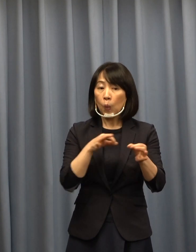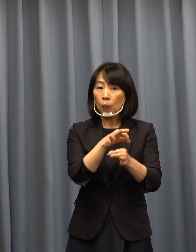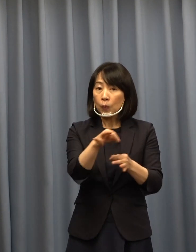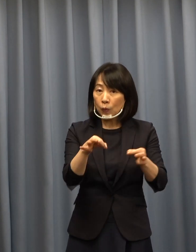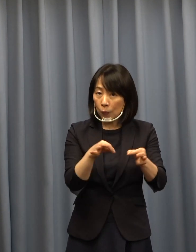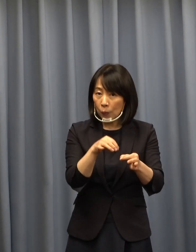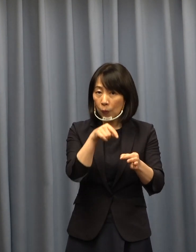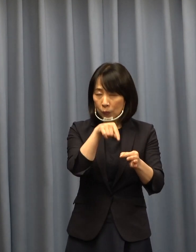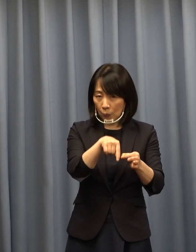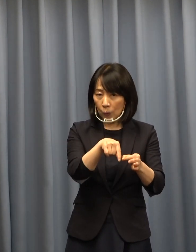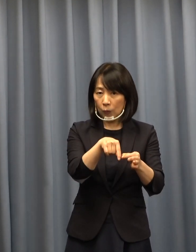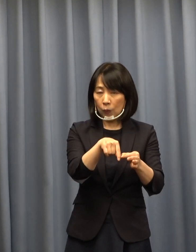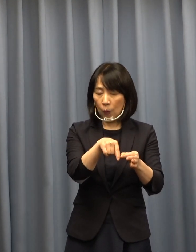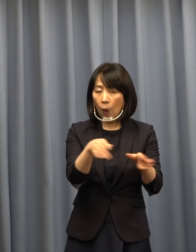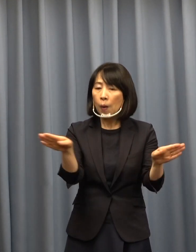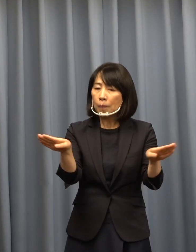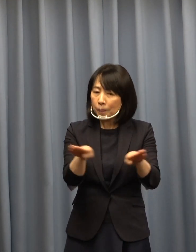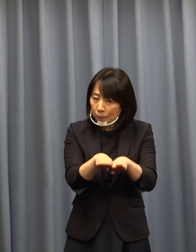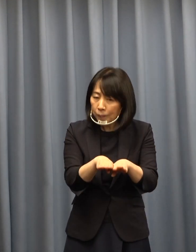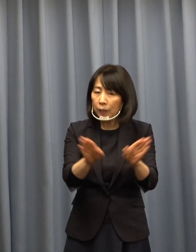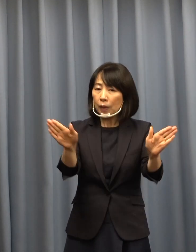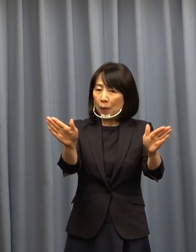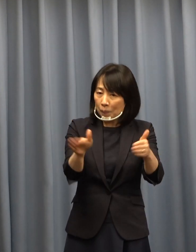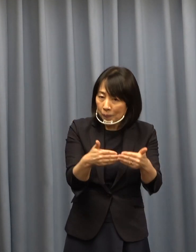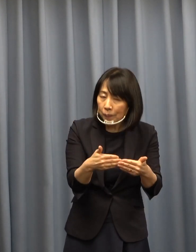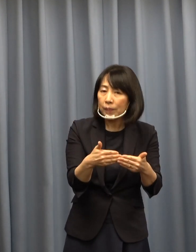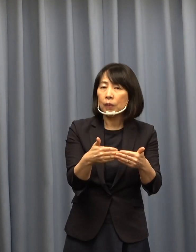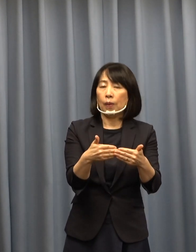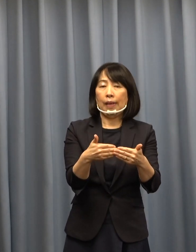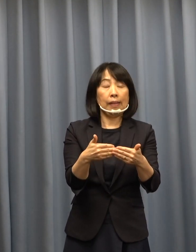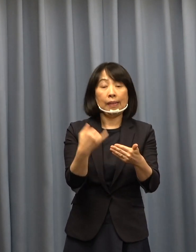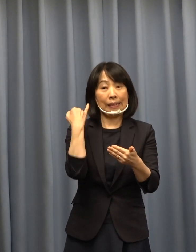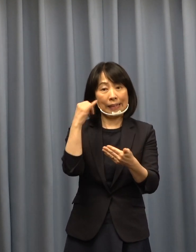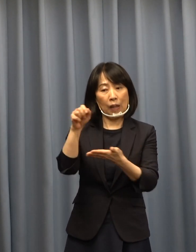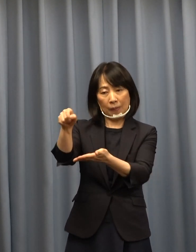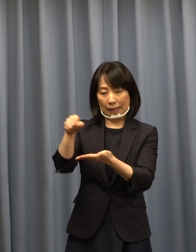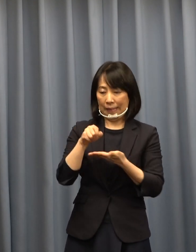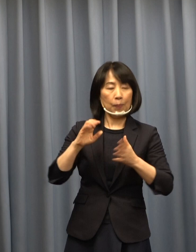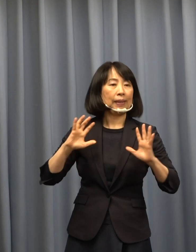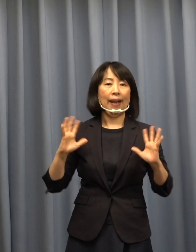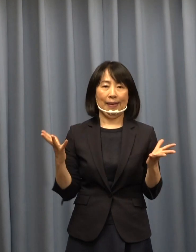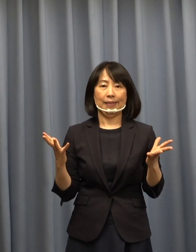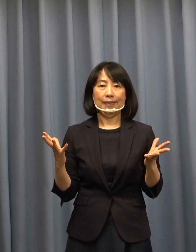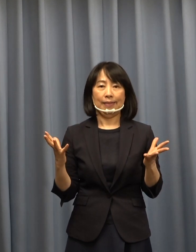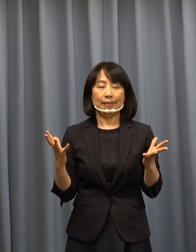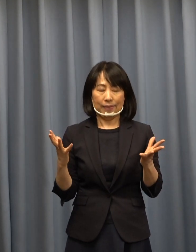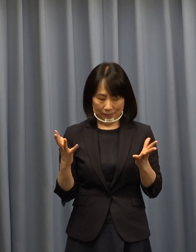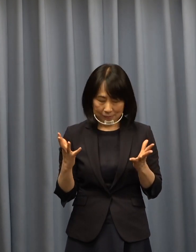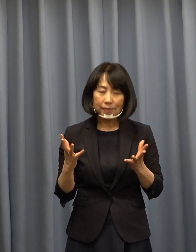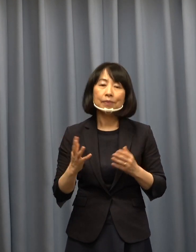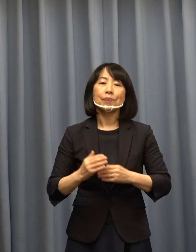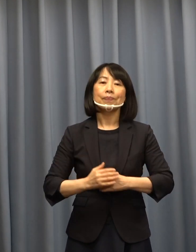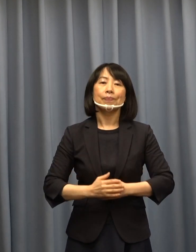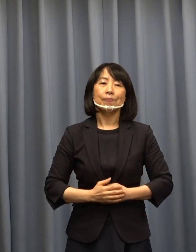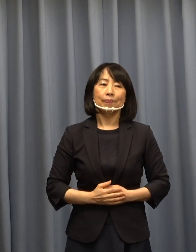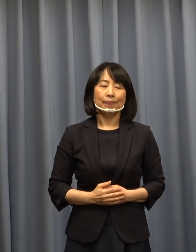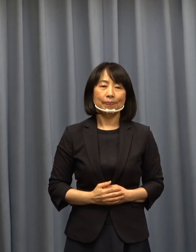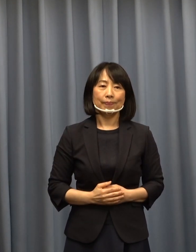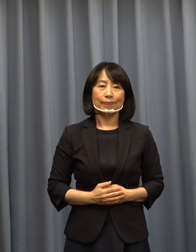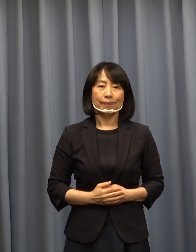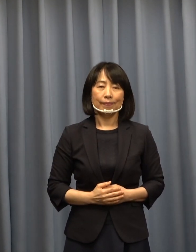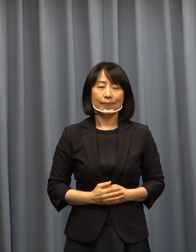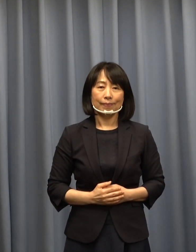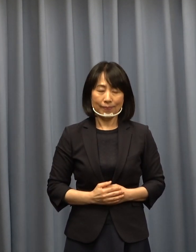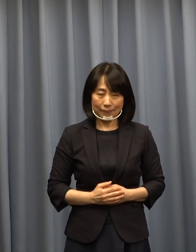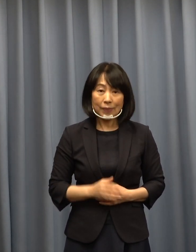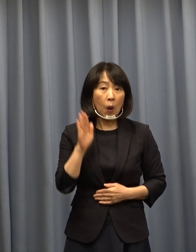そのものをですね、閉鎖しろとかデパートをやめろとか、こういったご意見はお一人からも出なかったというふうに理解をしております。いずれ